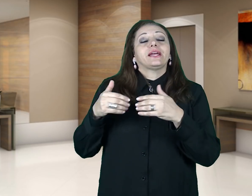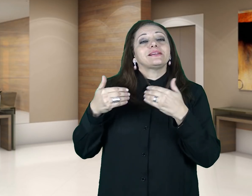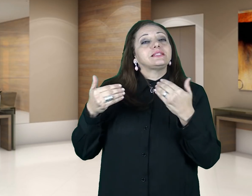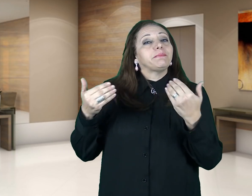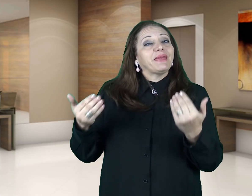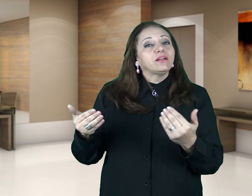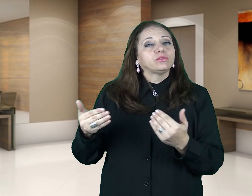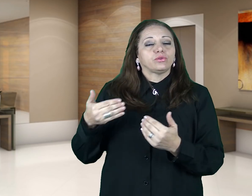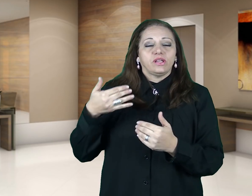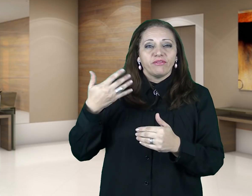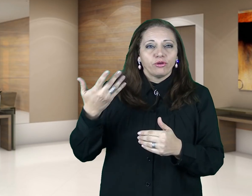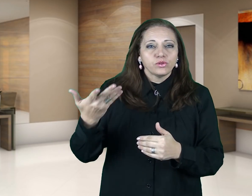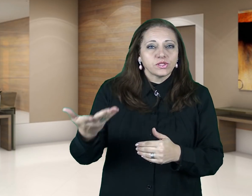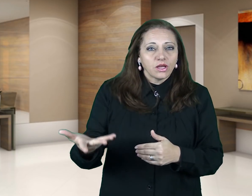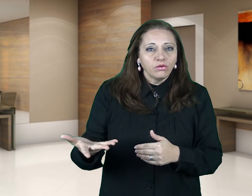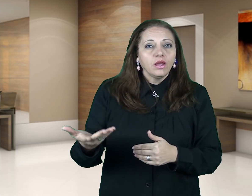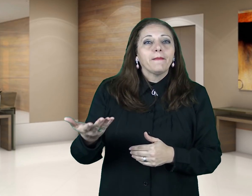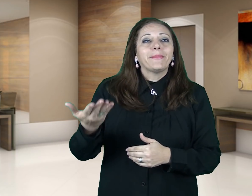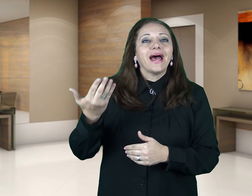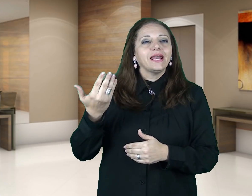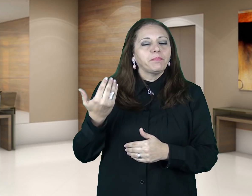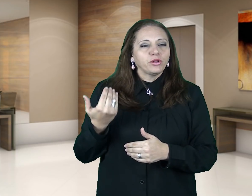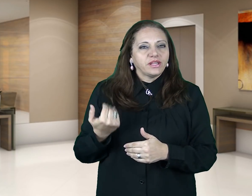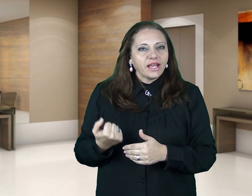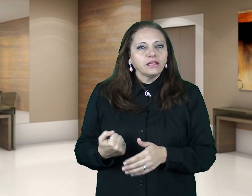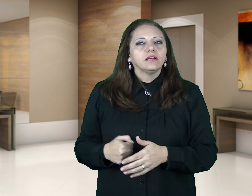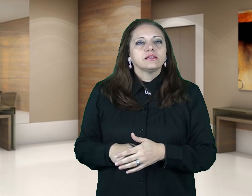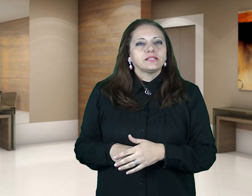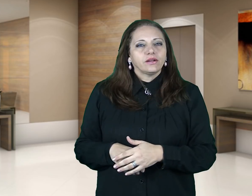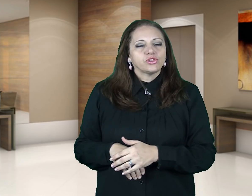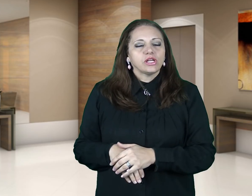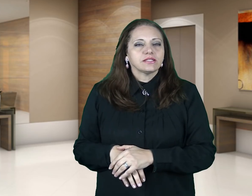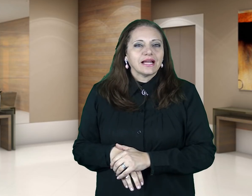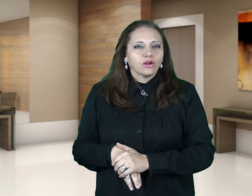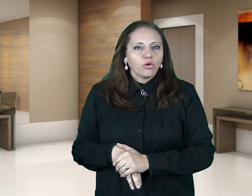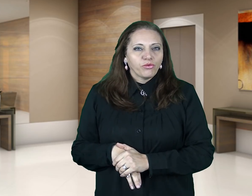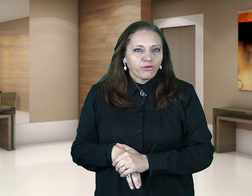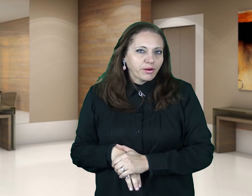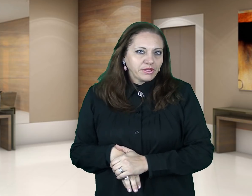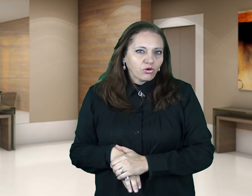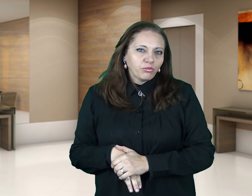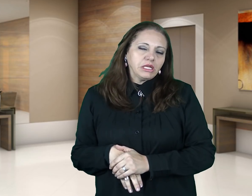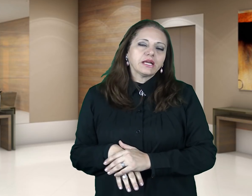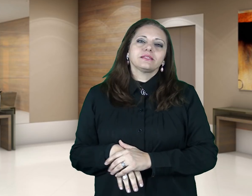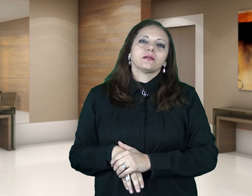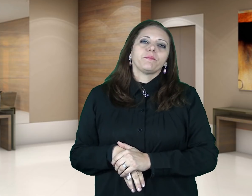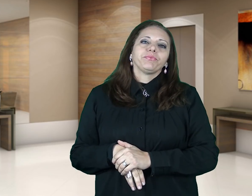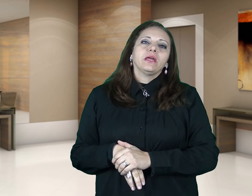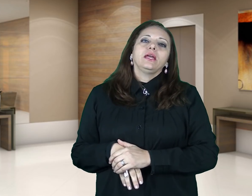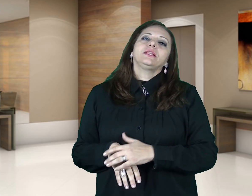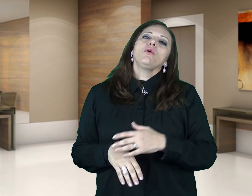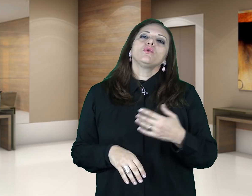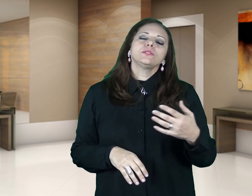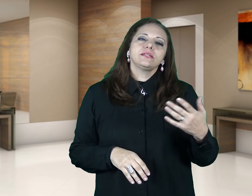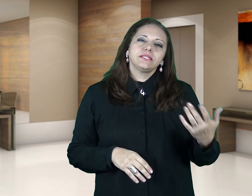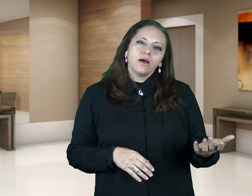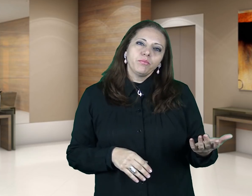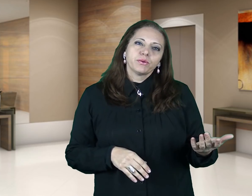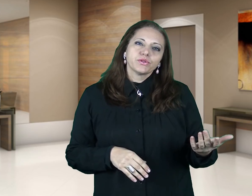de crescimento, de evolução, para poder ser utilizada como forma de comunicação. Então, alguns